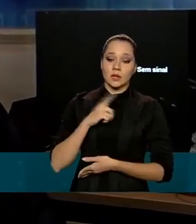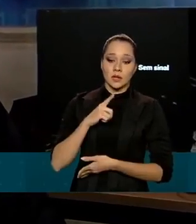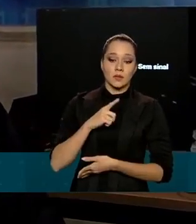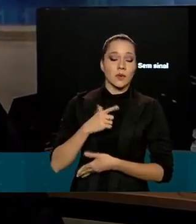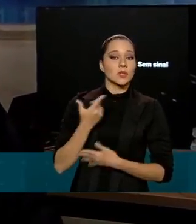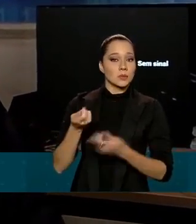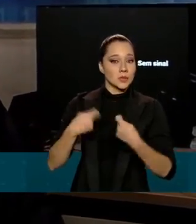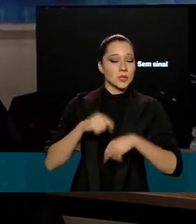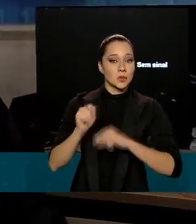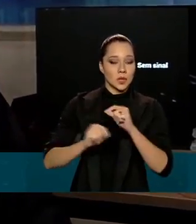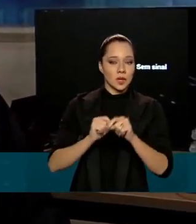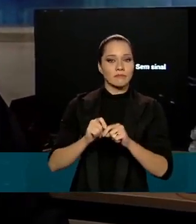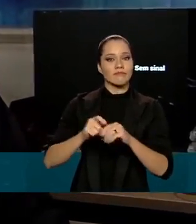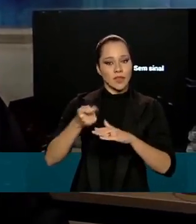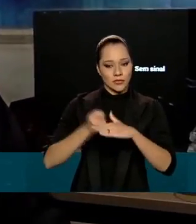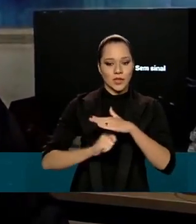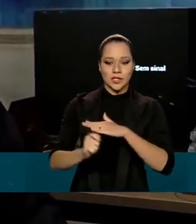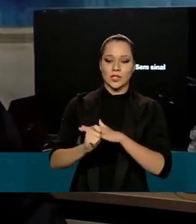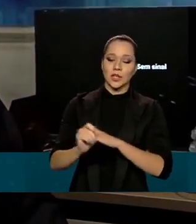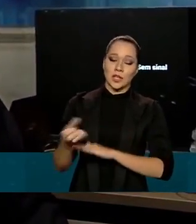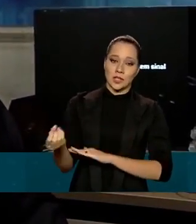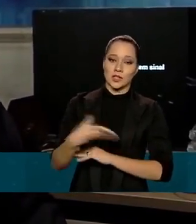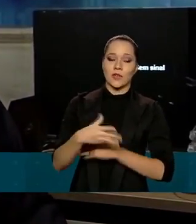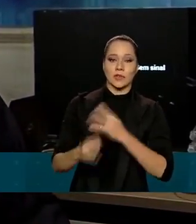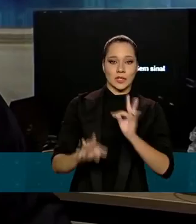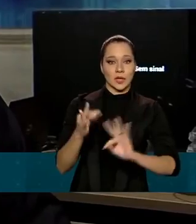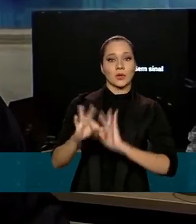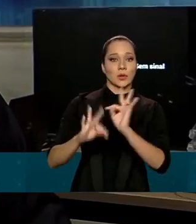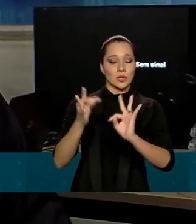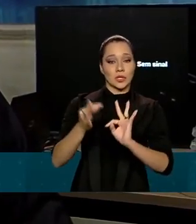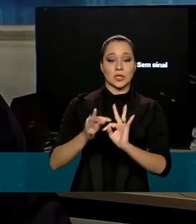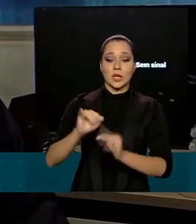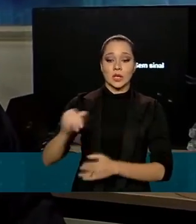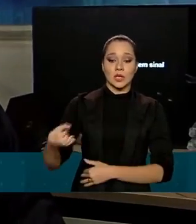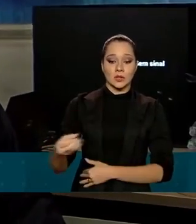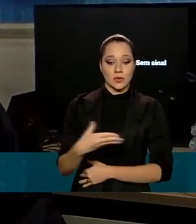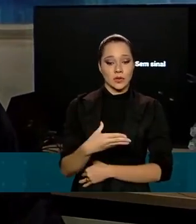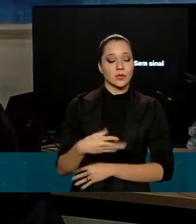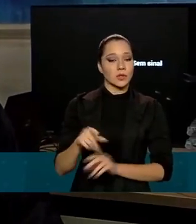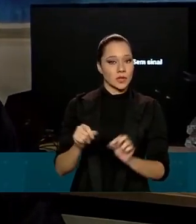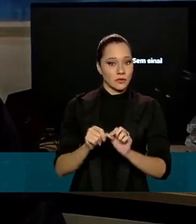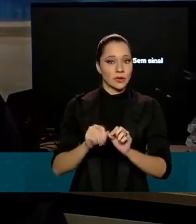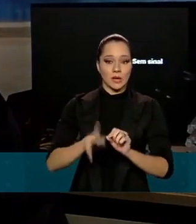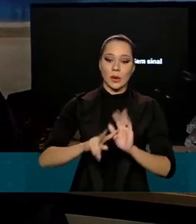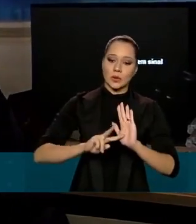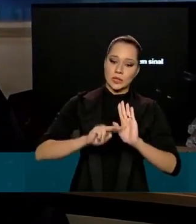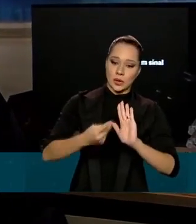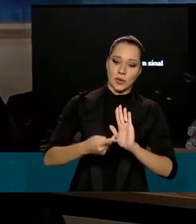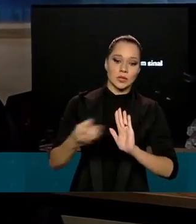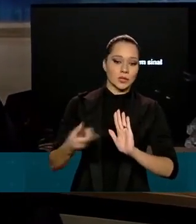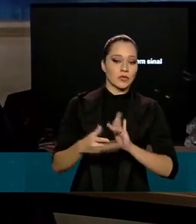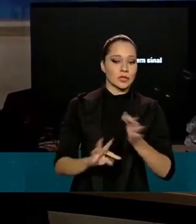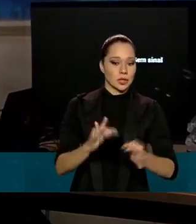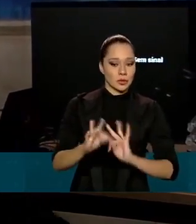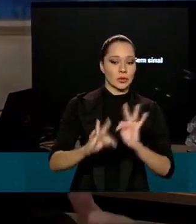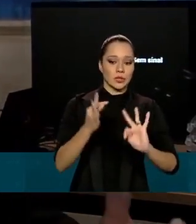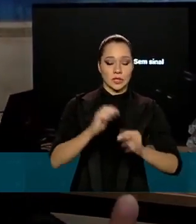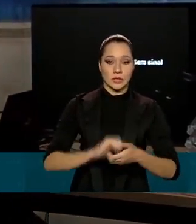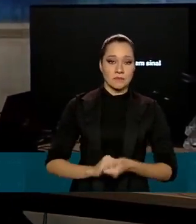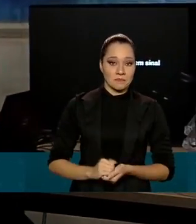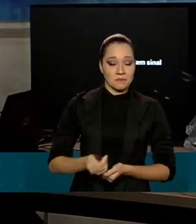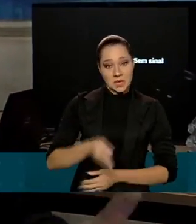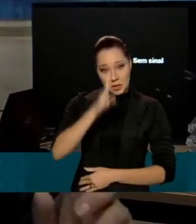nós precisamos investir nessas novas tecnologias, nas inovações que são consequência dessas novas tecnologias, né,